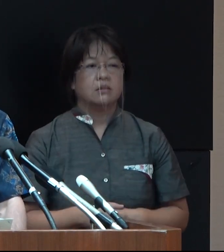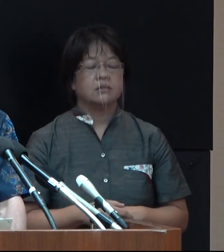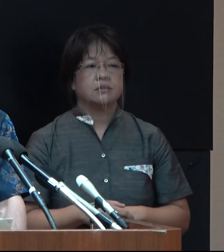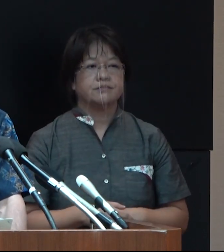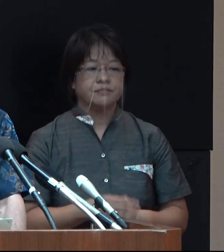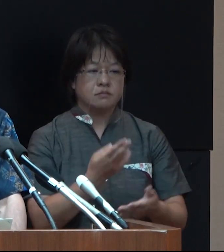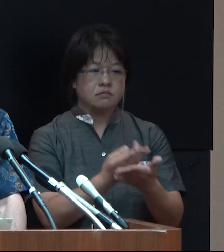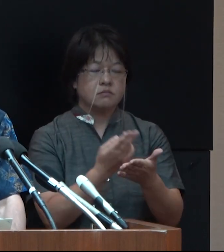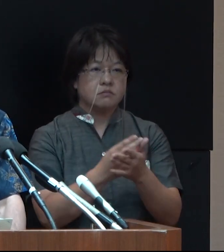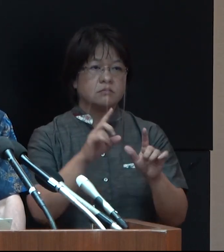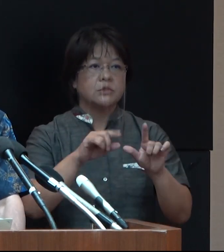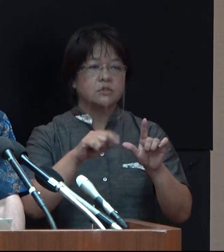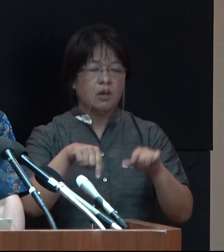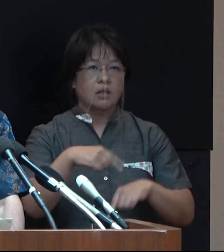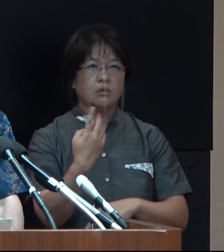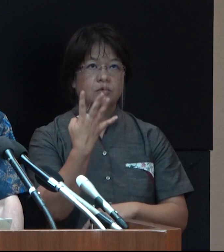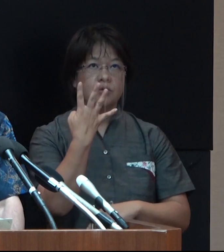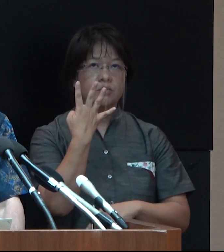床利用率は